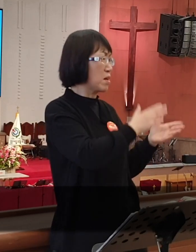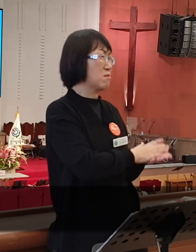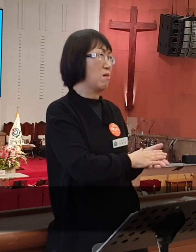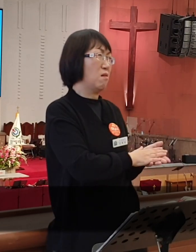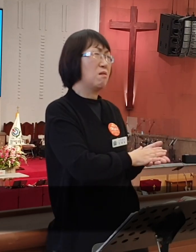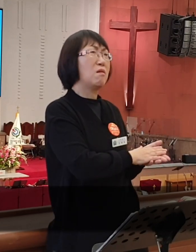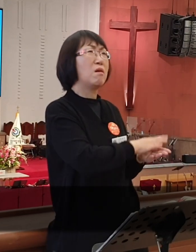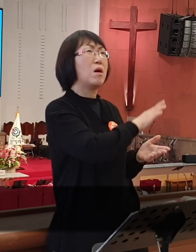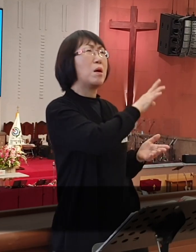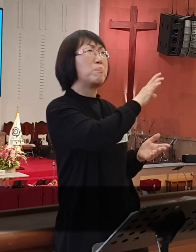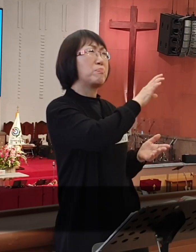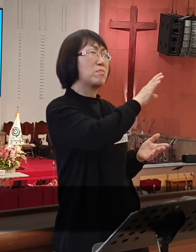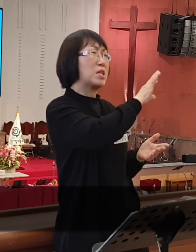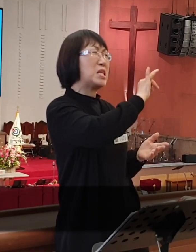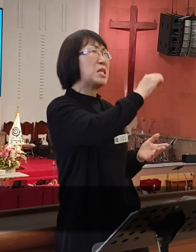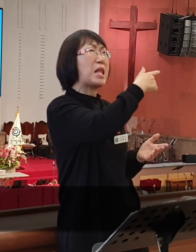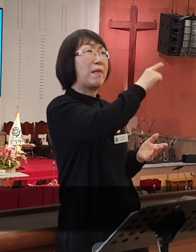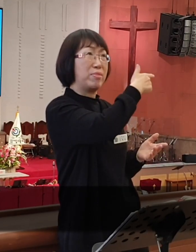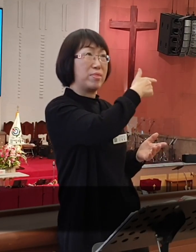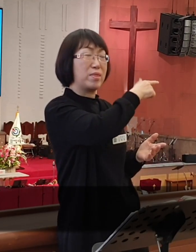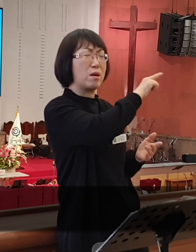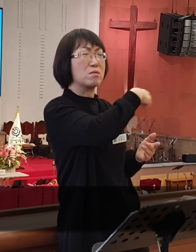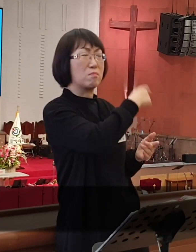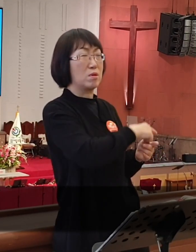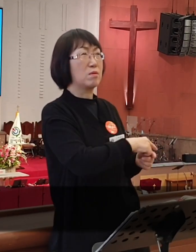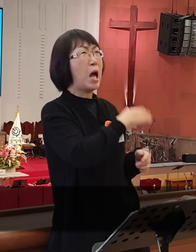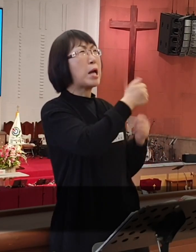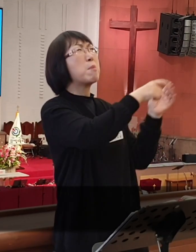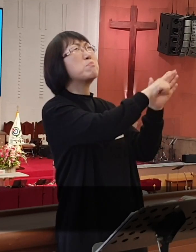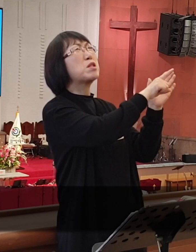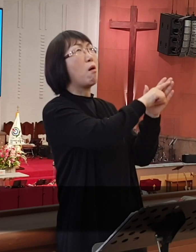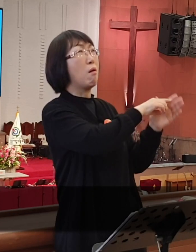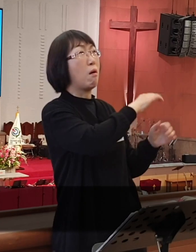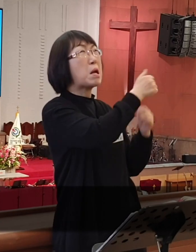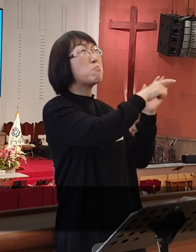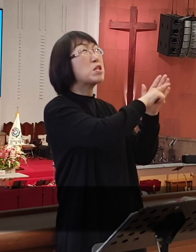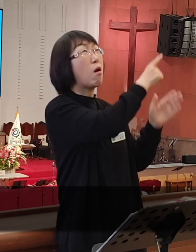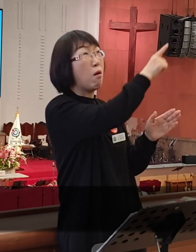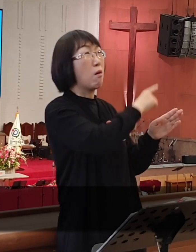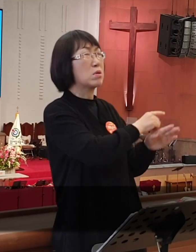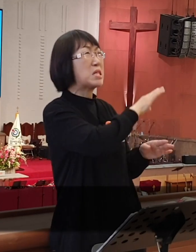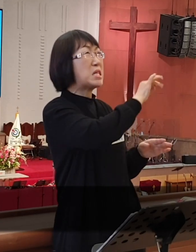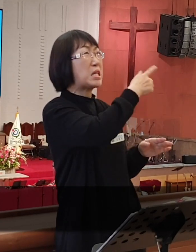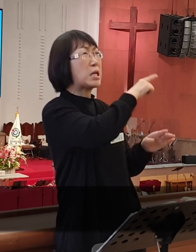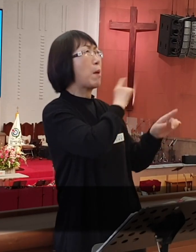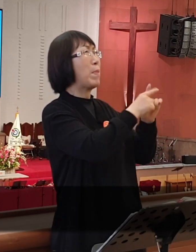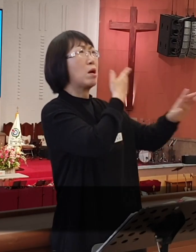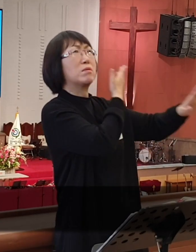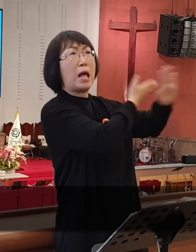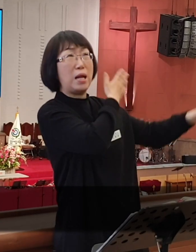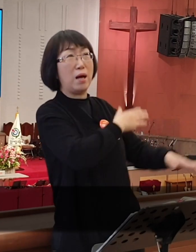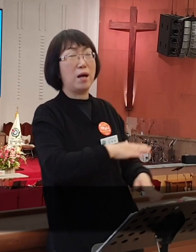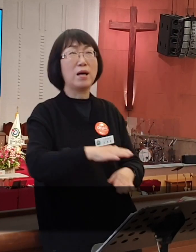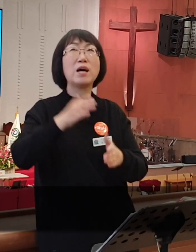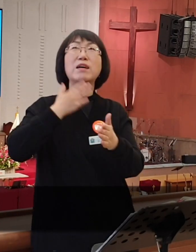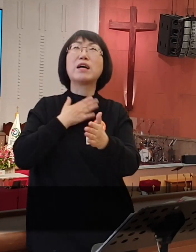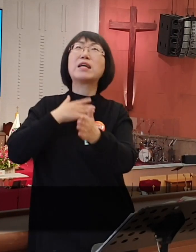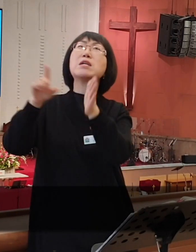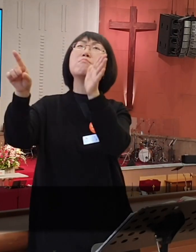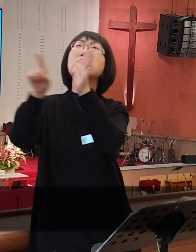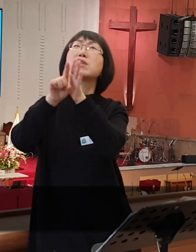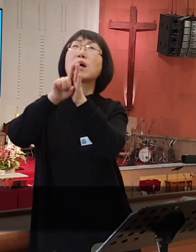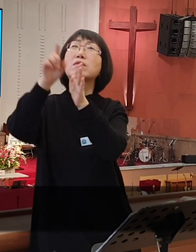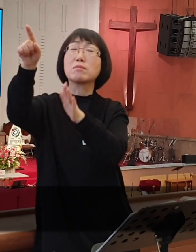그럼 나도 믿으라고. 나도 보혜 살라고. 하지만 이단이 하는 것과 이건 전혀 다른 이야기예요. 여기 나를 믿으라고 하신 이는